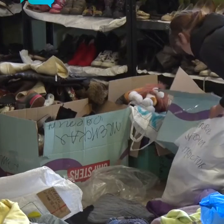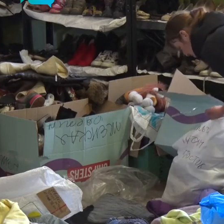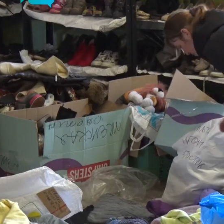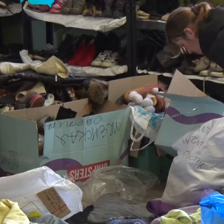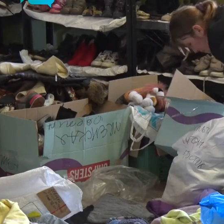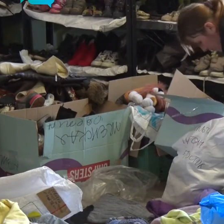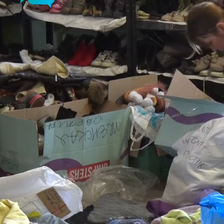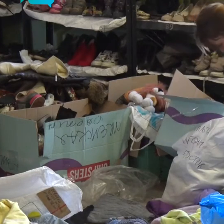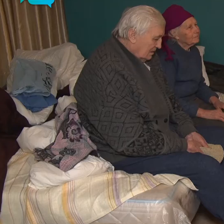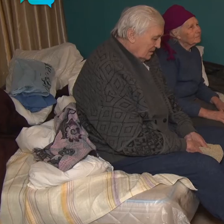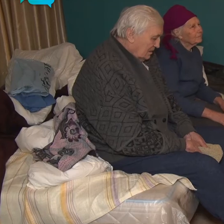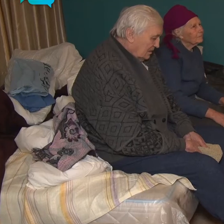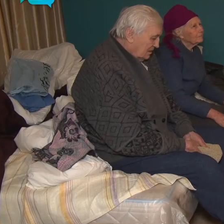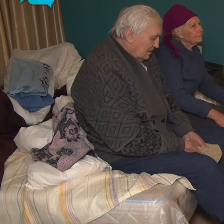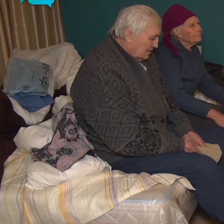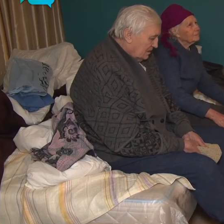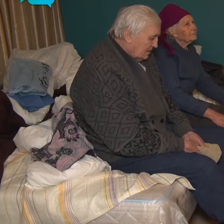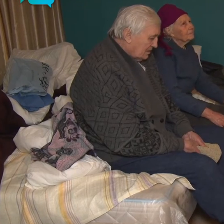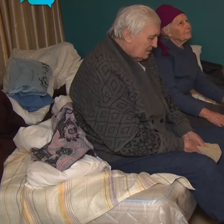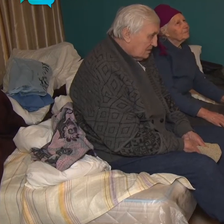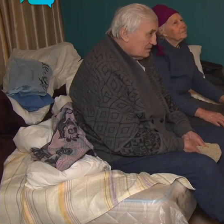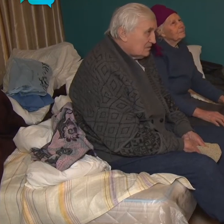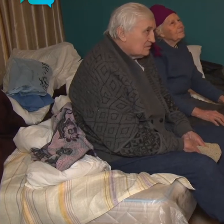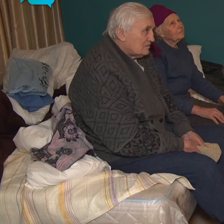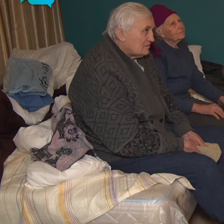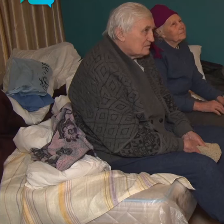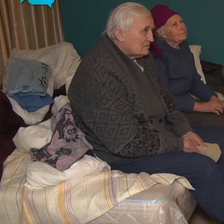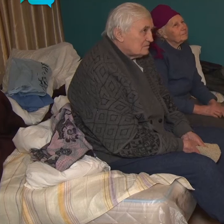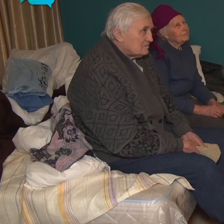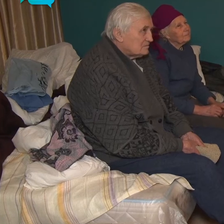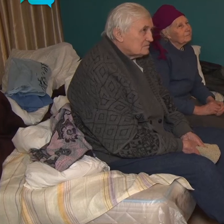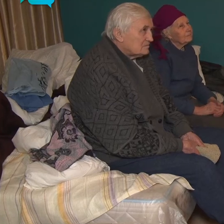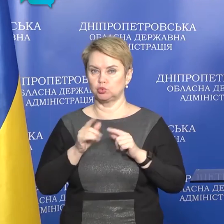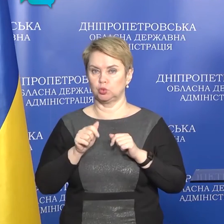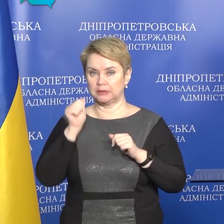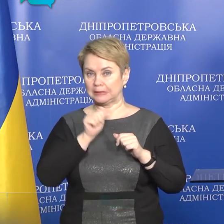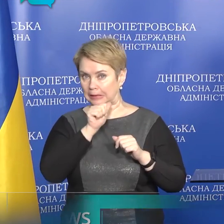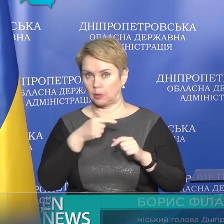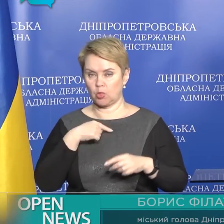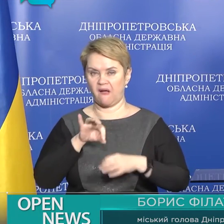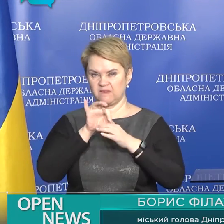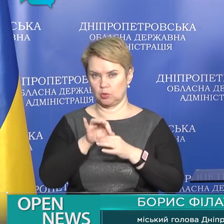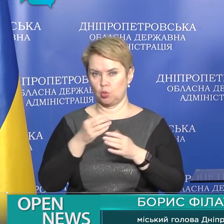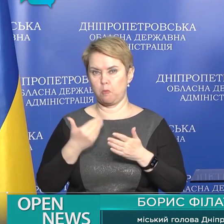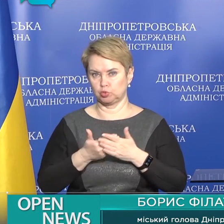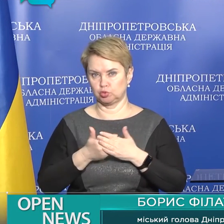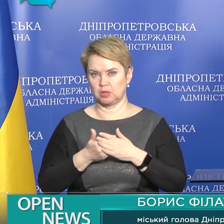всесвітньо відомих людей із закликом посприяти фінансово задля допомоги тисячам переселенців. Я веду